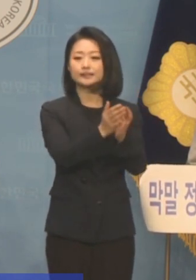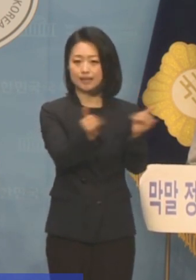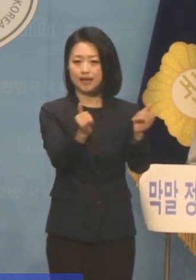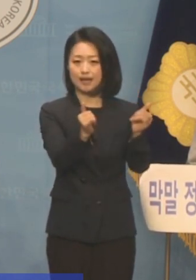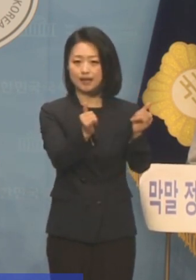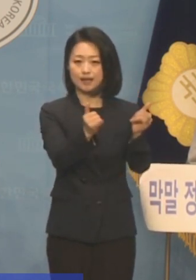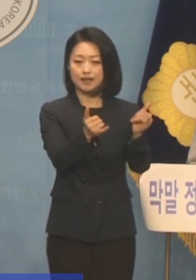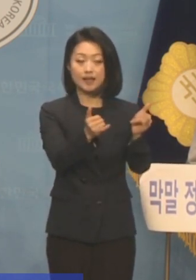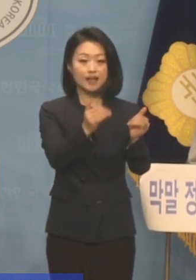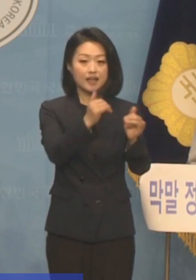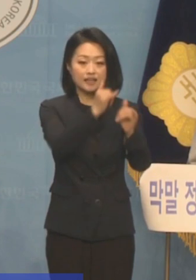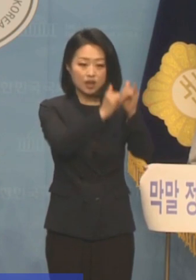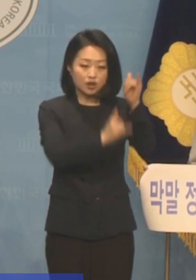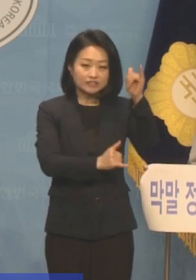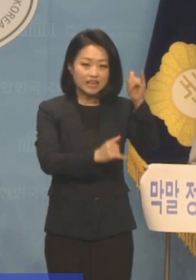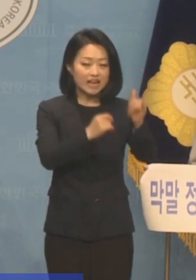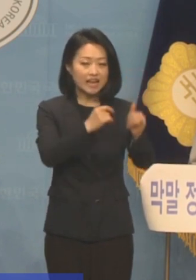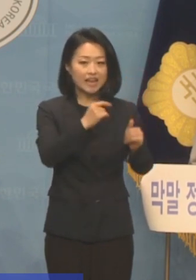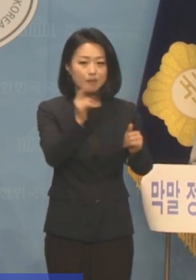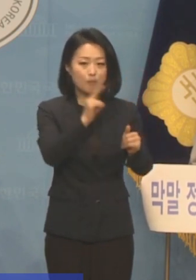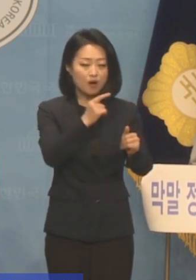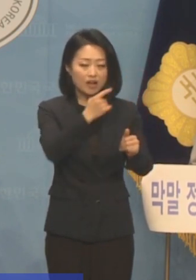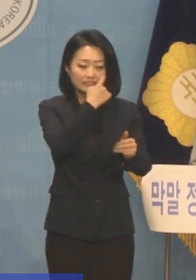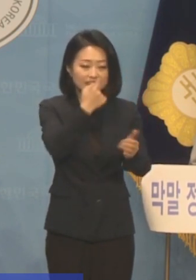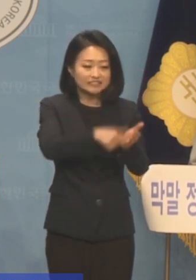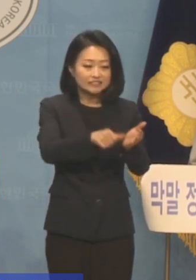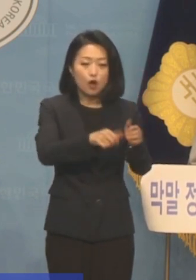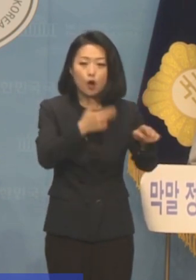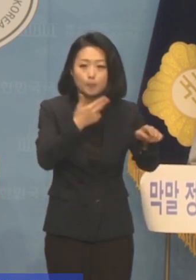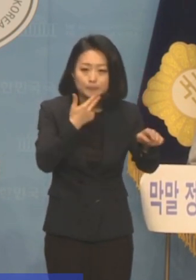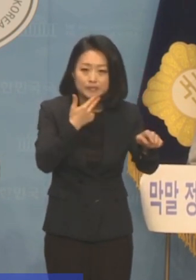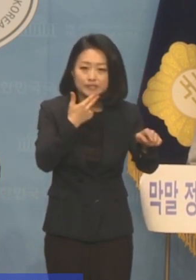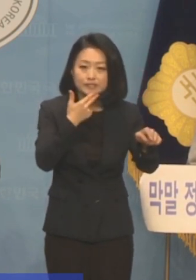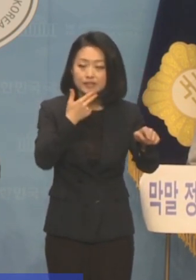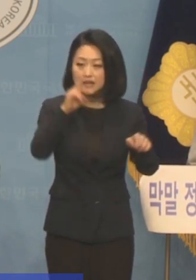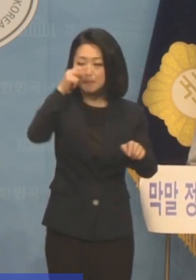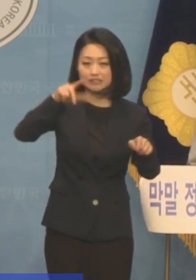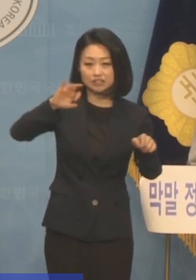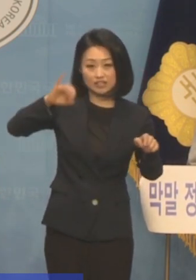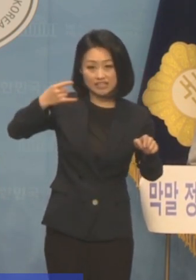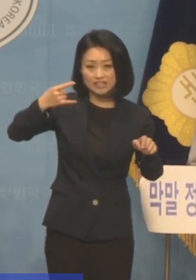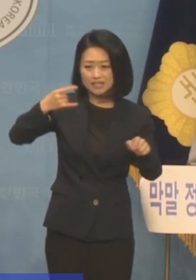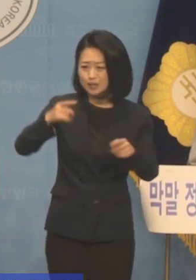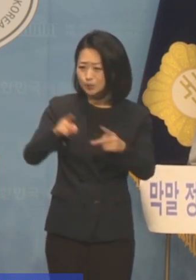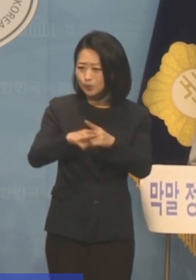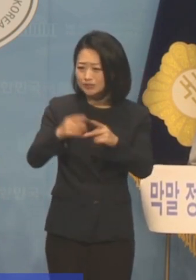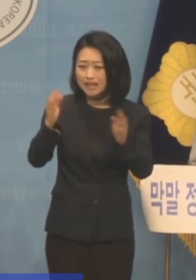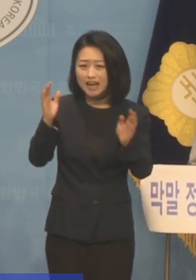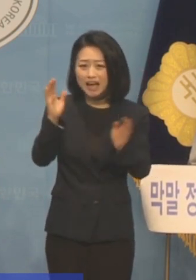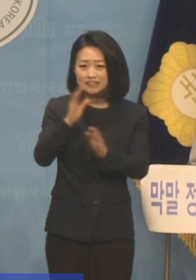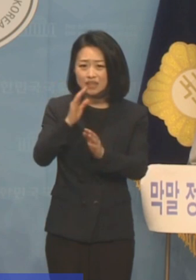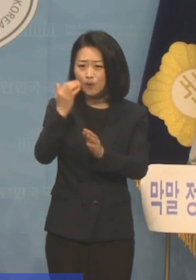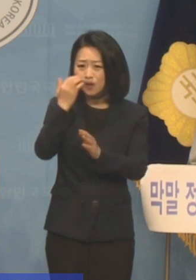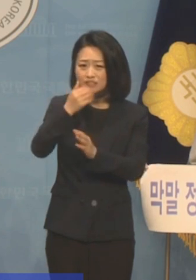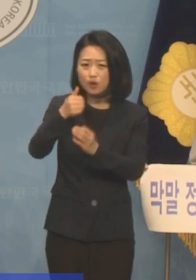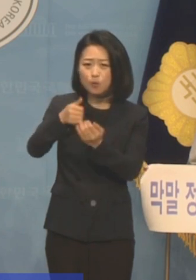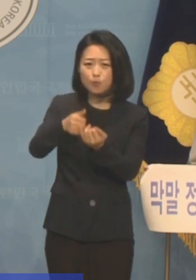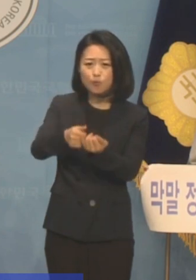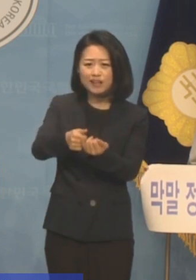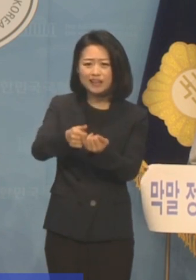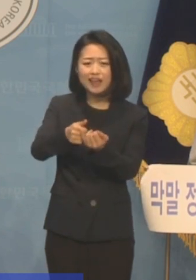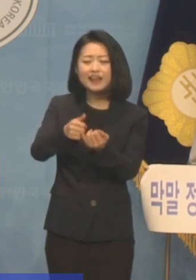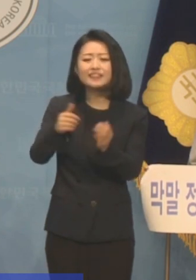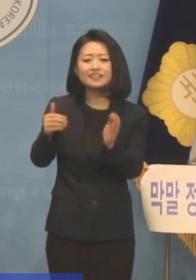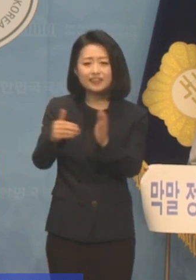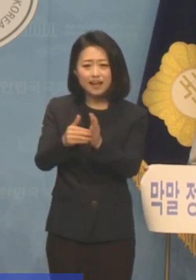사자라고면서 근거도 없이 박정희 전 대통령이 초등학생과 성관계를 하였다는 등 나라가 어려울 때